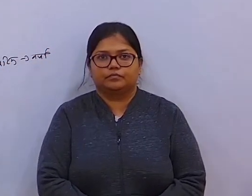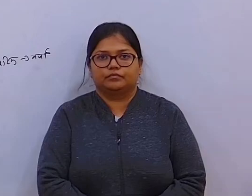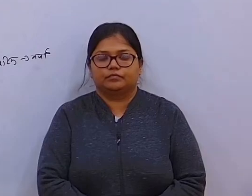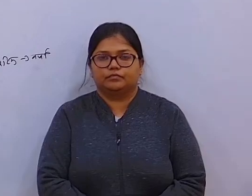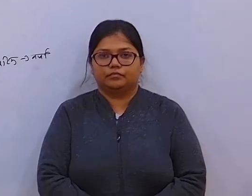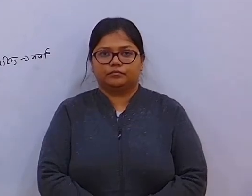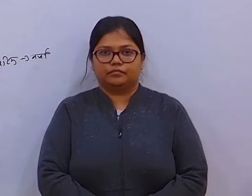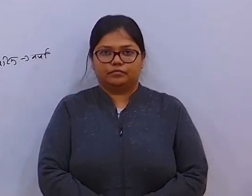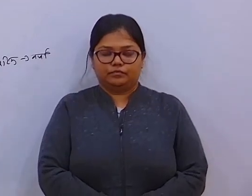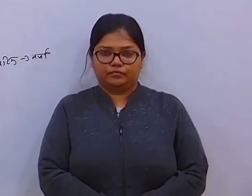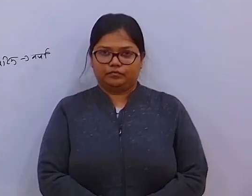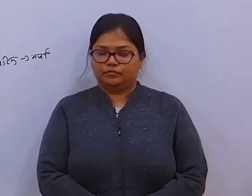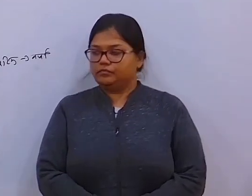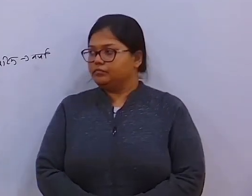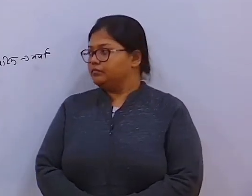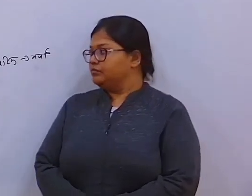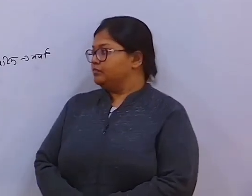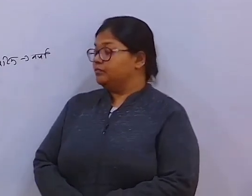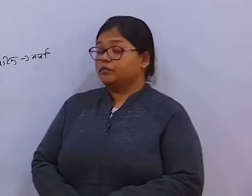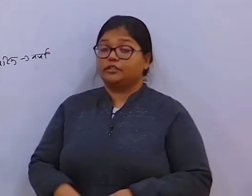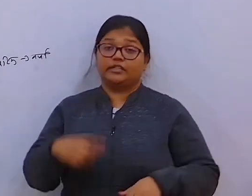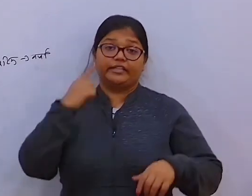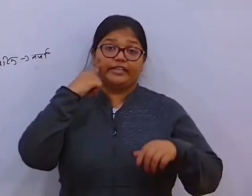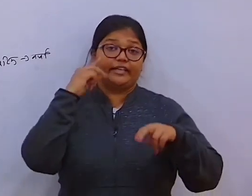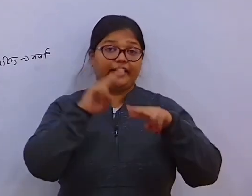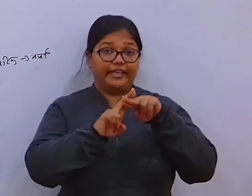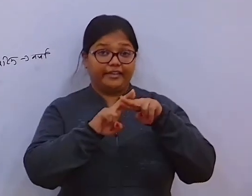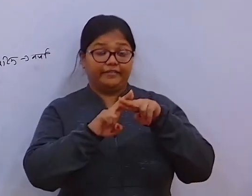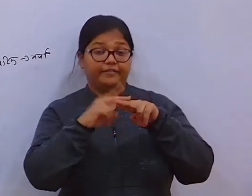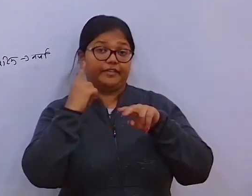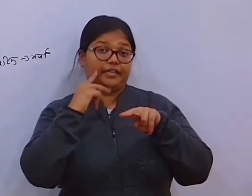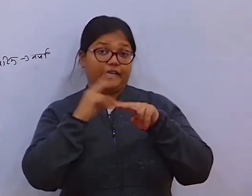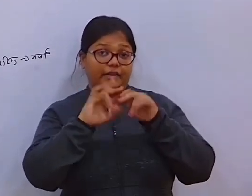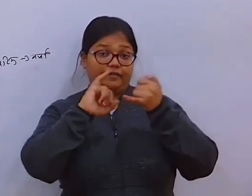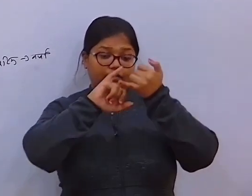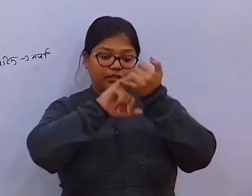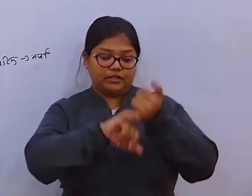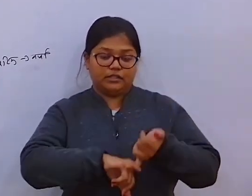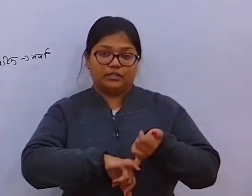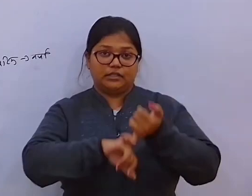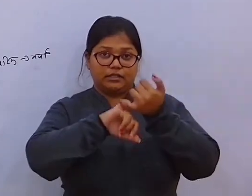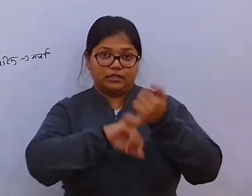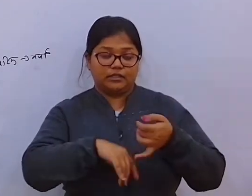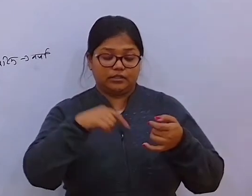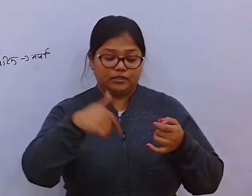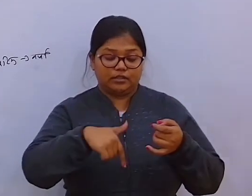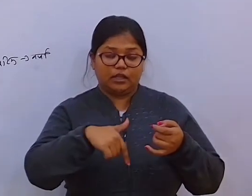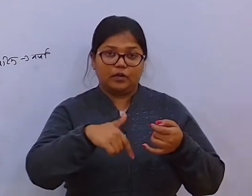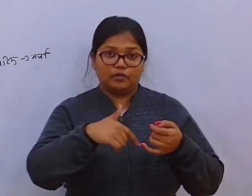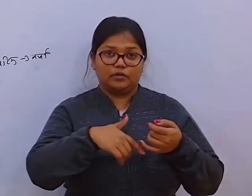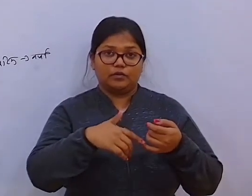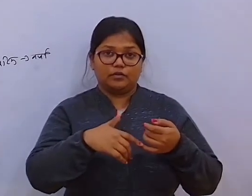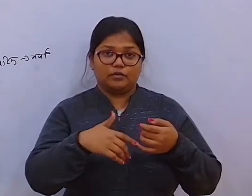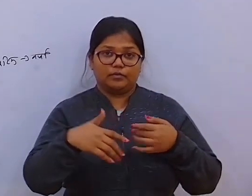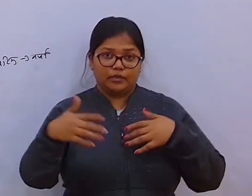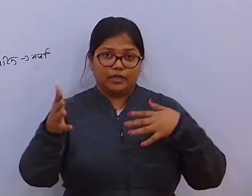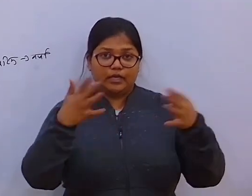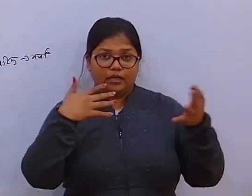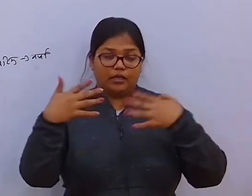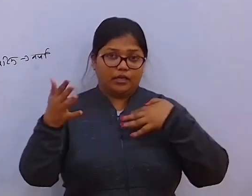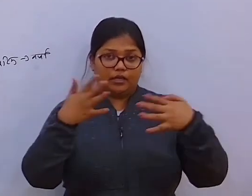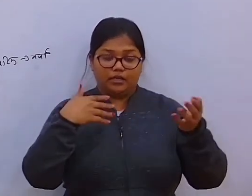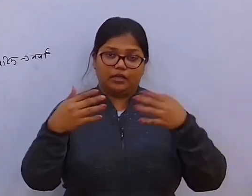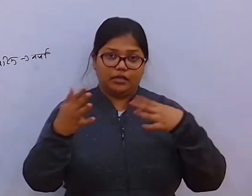अगर यही चीज मैं दक्षिणी गोलार्ध में देखूं, मतलब 5 डिग्री साउथ में देखूं, तो 5 डिग्री साउथ में स्थित